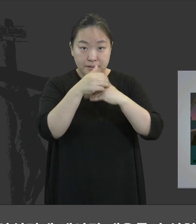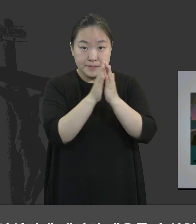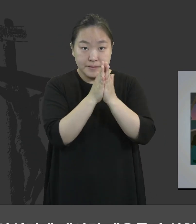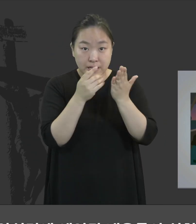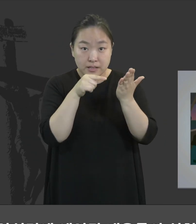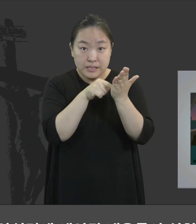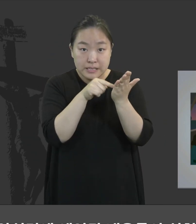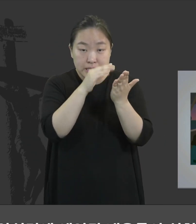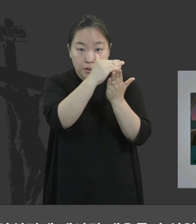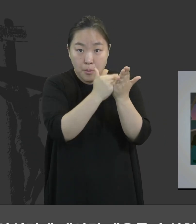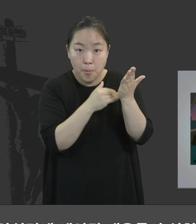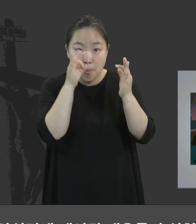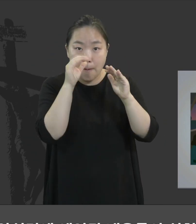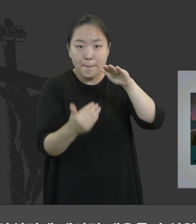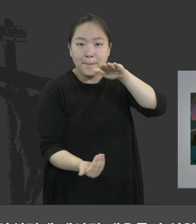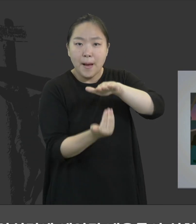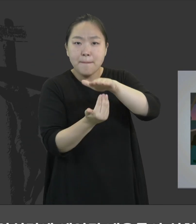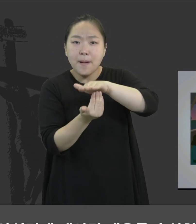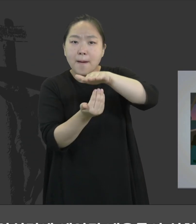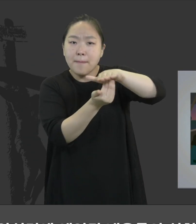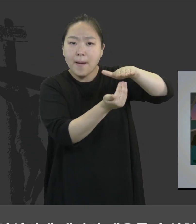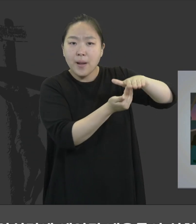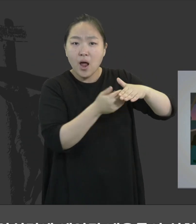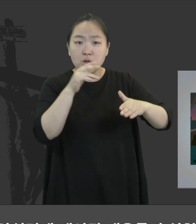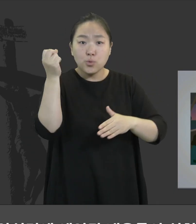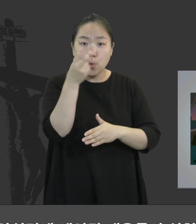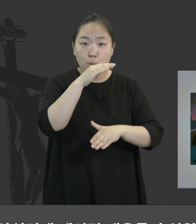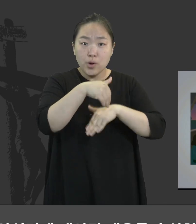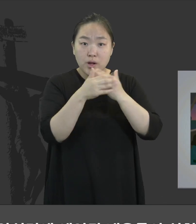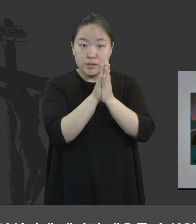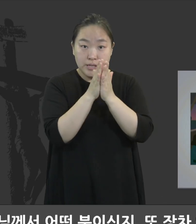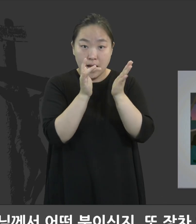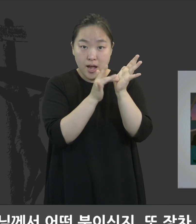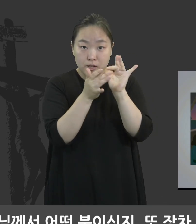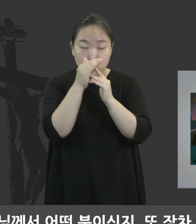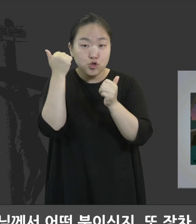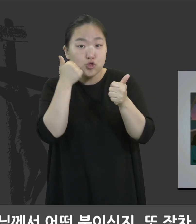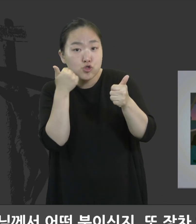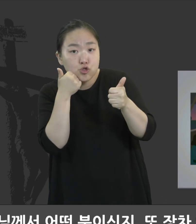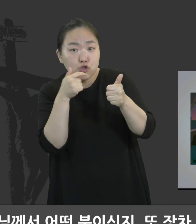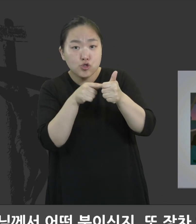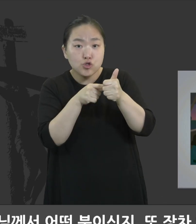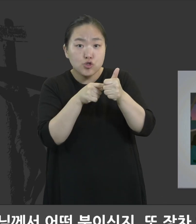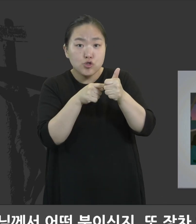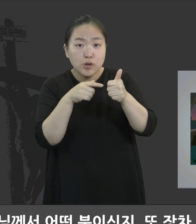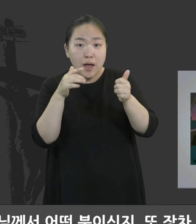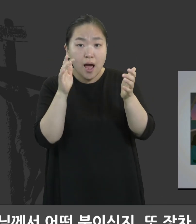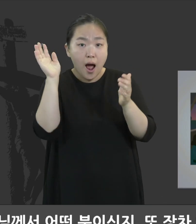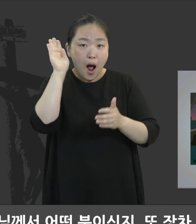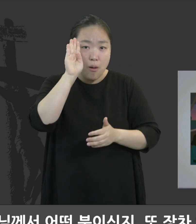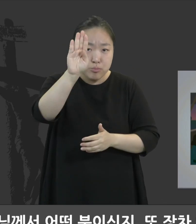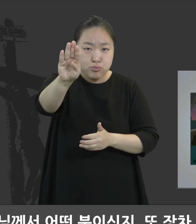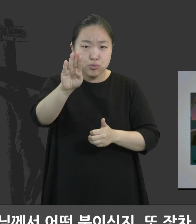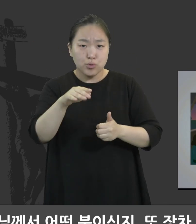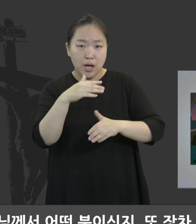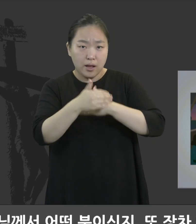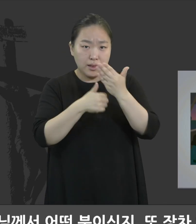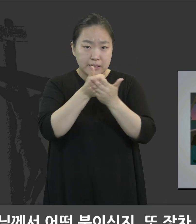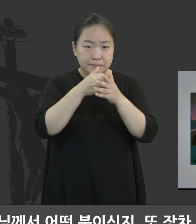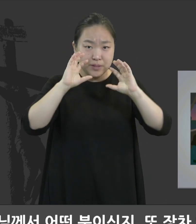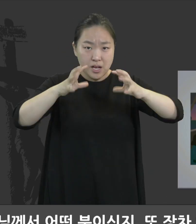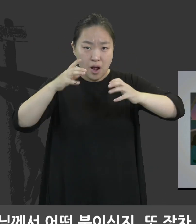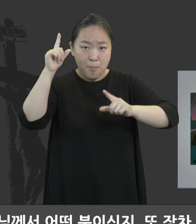구약 성경에 예언된 내용들이 성취되고 있음을 보여주는 동시에 예수님께서 어떤 분이신지